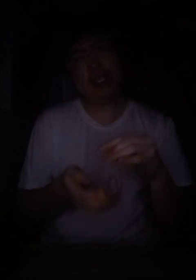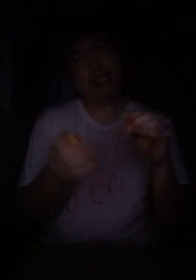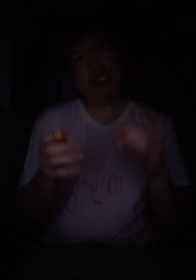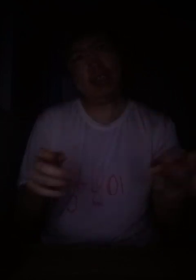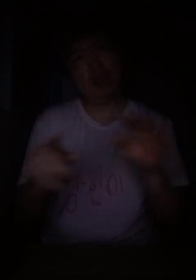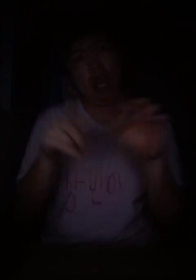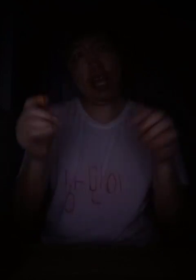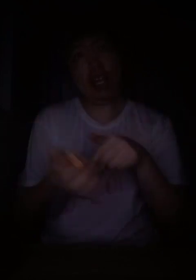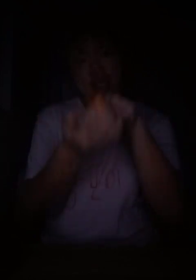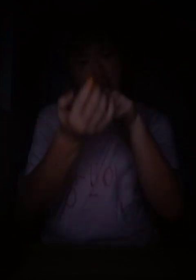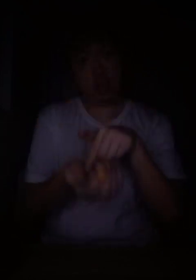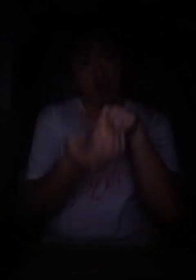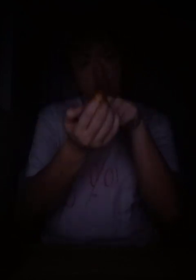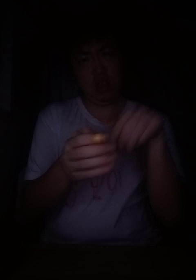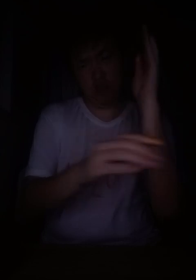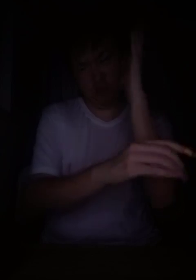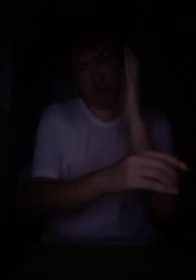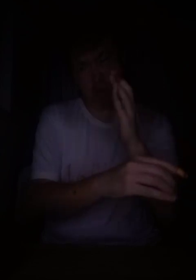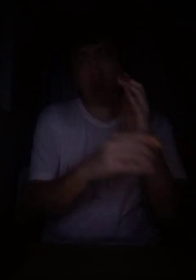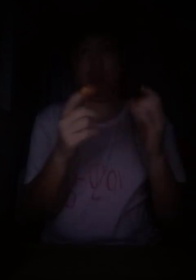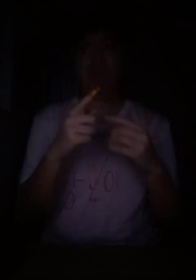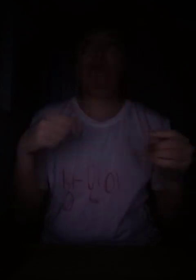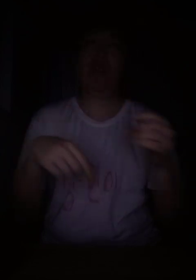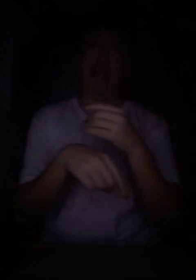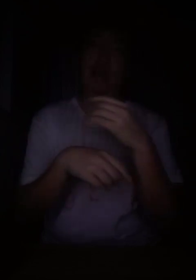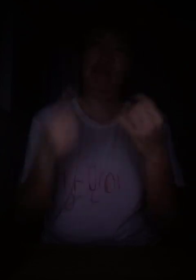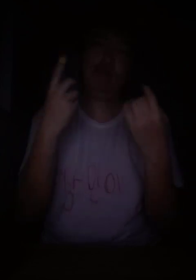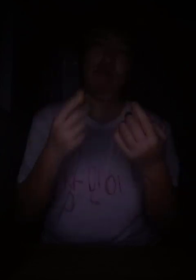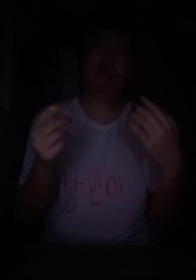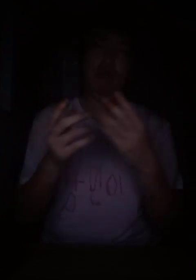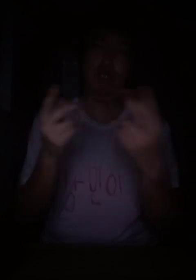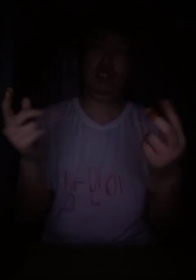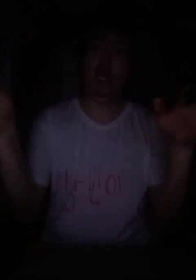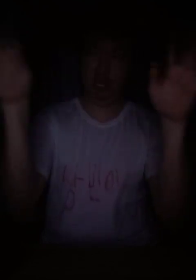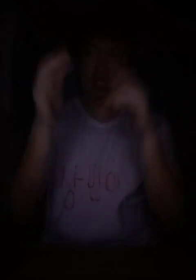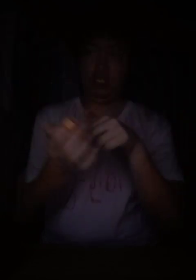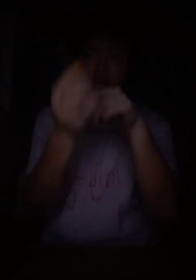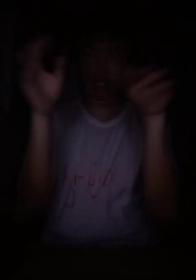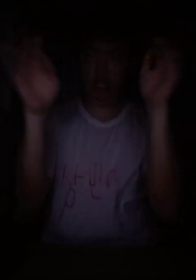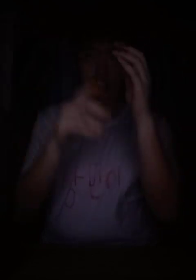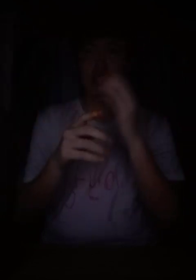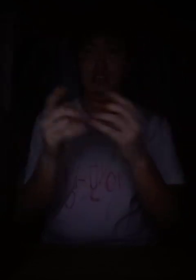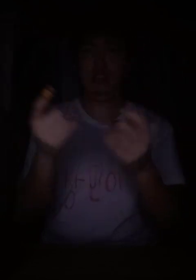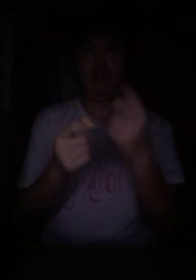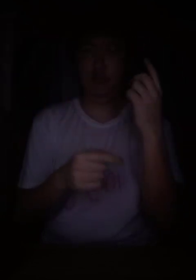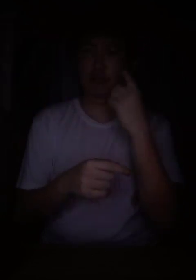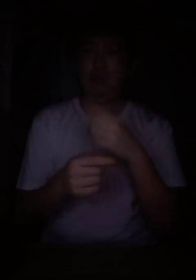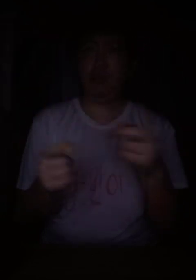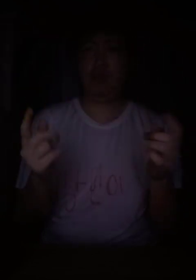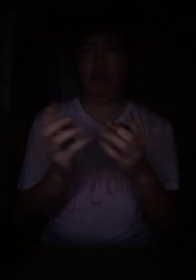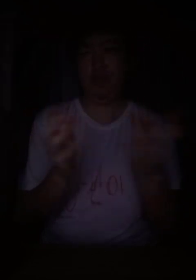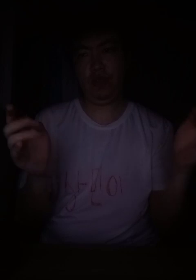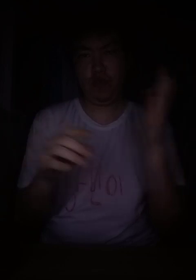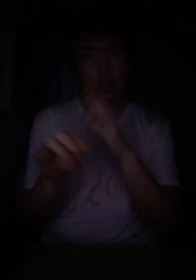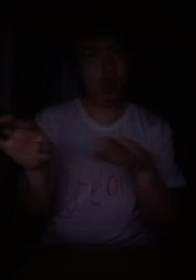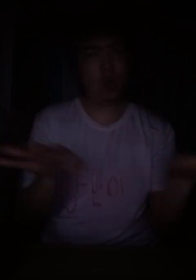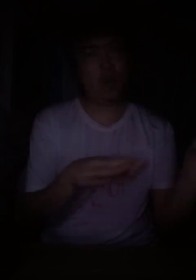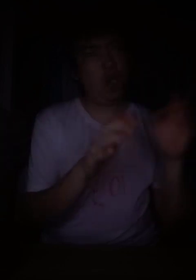쇼핑몰 엘리베이터가 갑자기 멈춰 21명이 20분간 엘리베이터에 갇히는 사고가 났고 폐차장과 의류 작업장 등